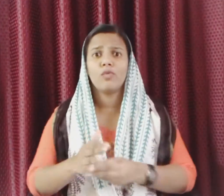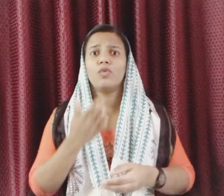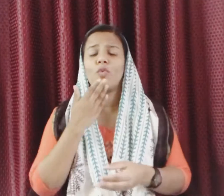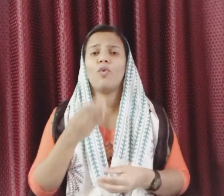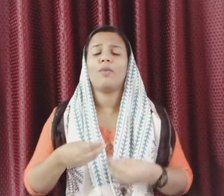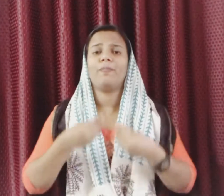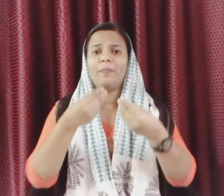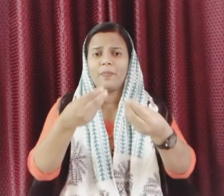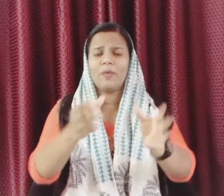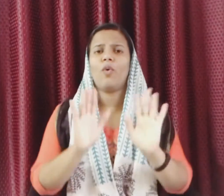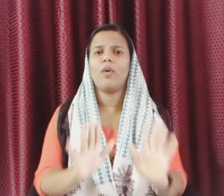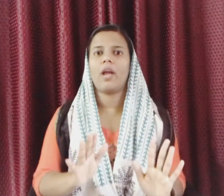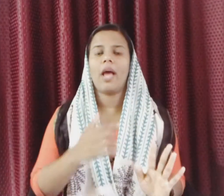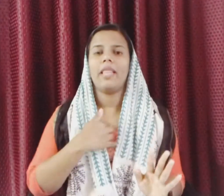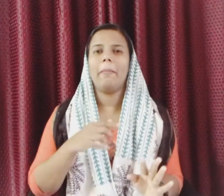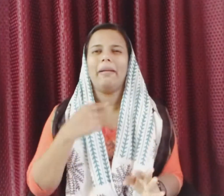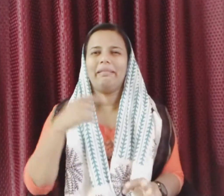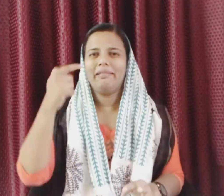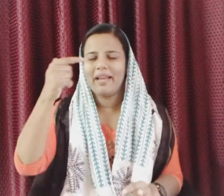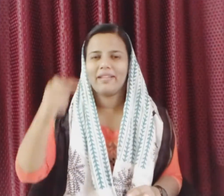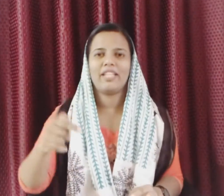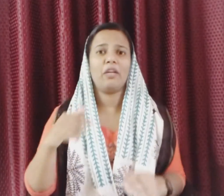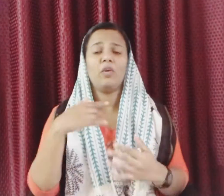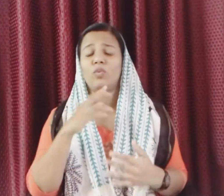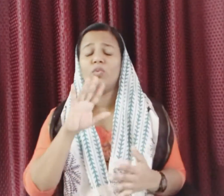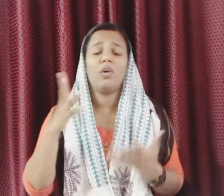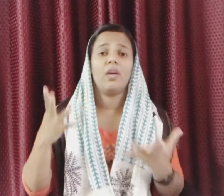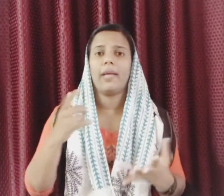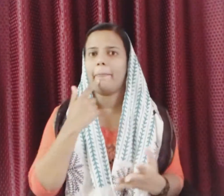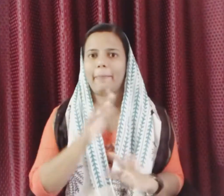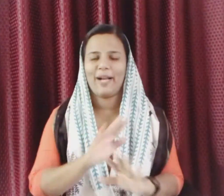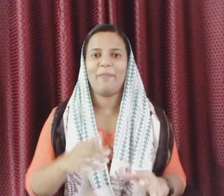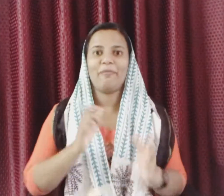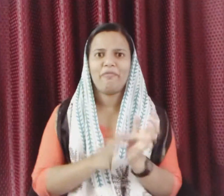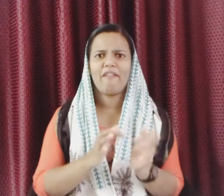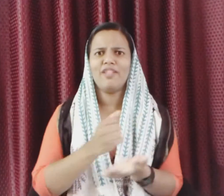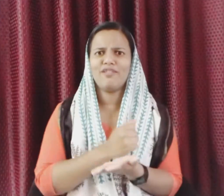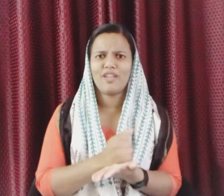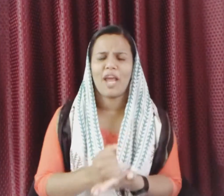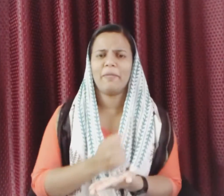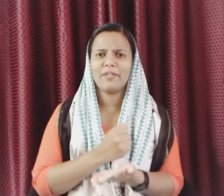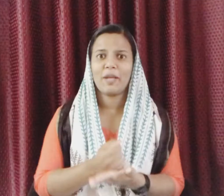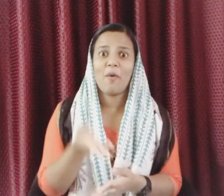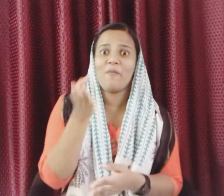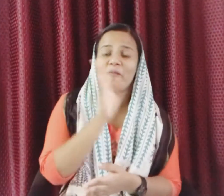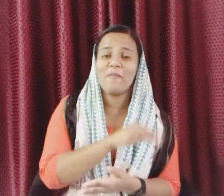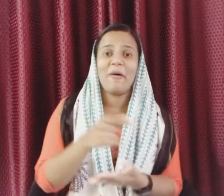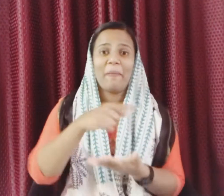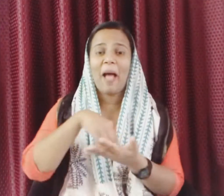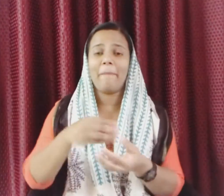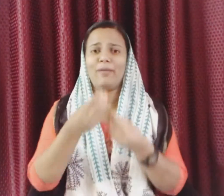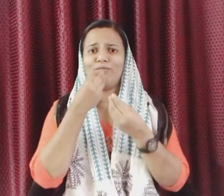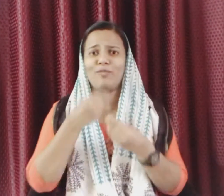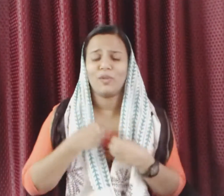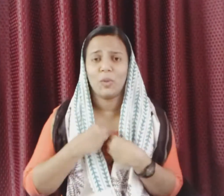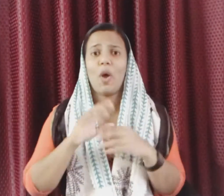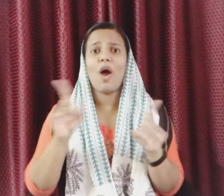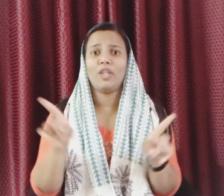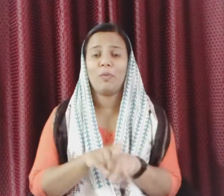കർത്താവിൻ്റെ കയ്യിൽ സ്തോത്രത്തോടെ കൊടുക്കാം. എന്നിട്ട് വിചാരപ്പെടുന്ന വാക്കുകൾ പറയാതെ ദൈവത്തിൻ്റെ പ്രൊവിഷനെ കുറിച്ച് പറഞ്ഞു. കഴിഞ്ഞ കാലങ്ങളിൽ അവർക്ക് മന്ന ഒഴിച്ച് കൊടുത്ത കർത്താവ്, കഴിഞ്ഞ